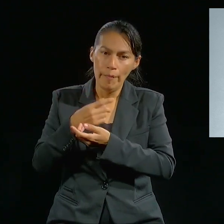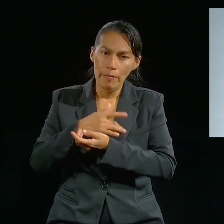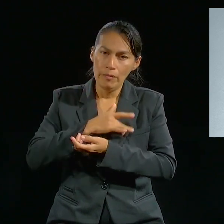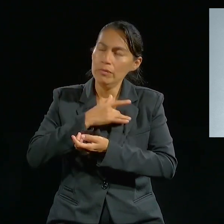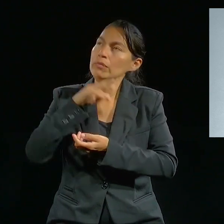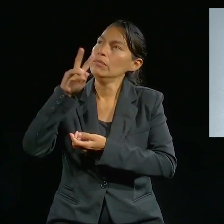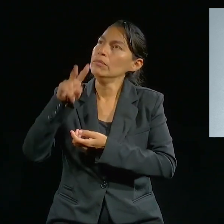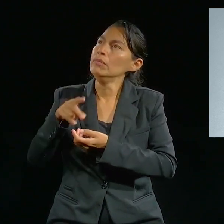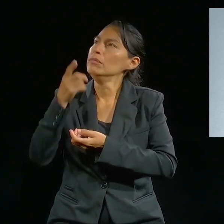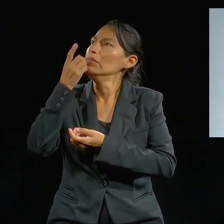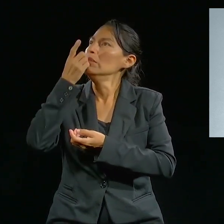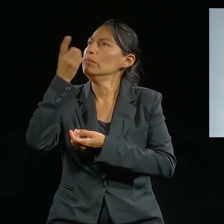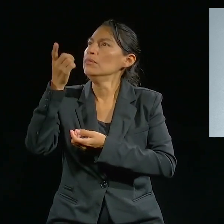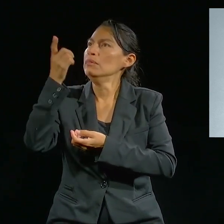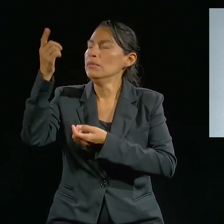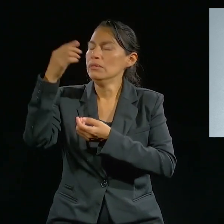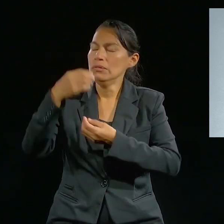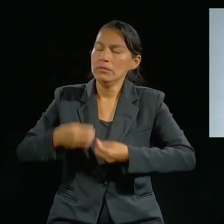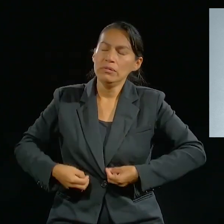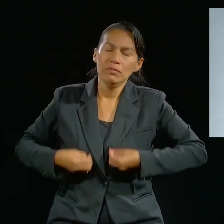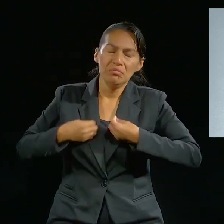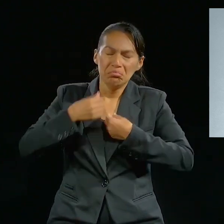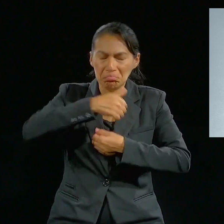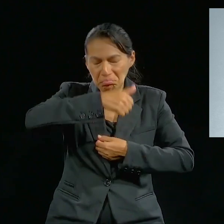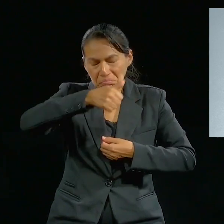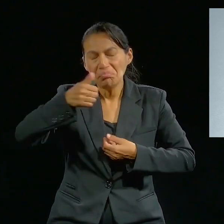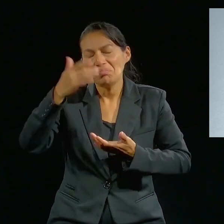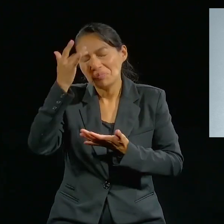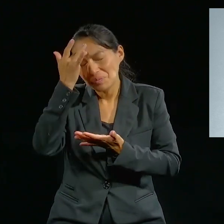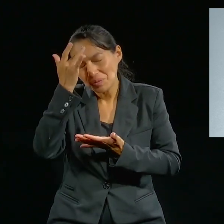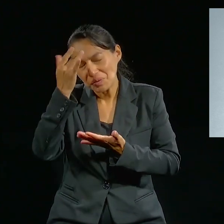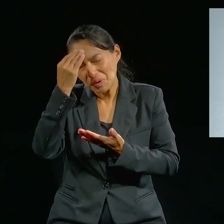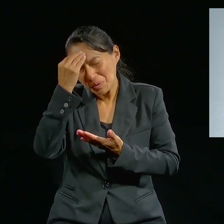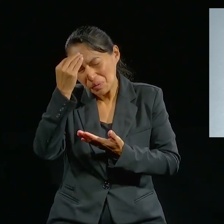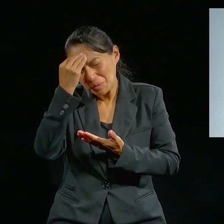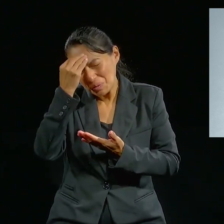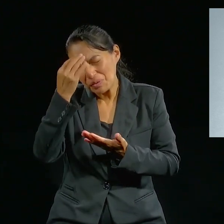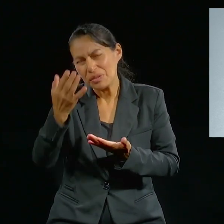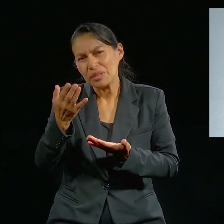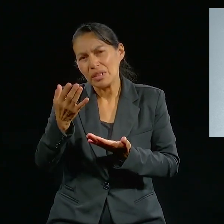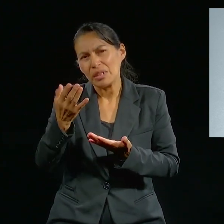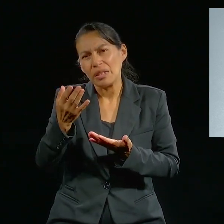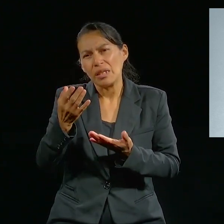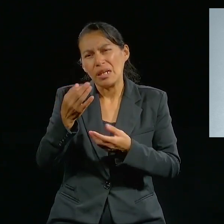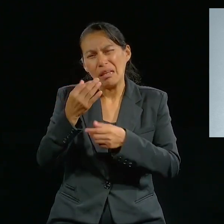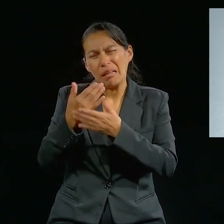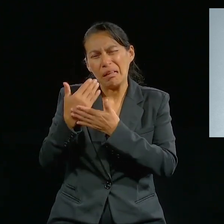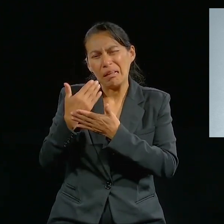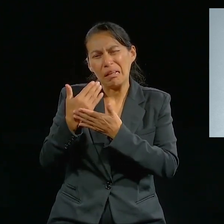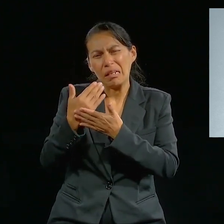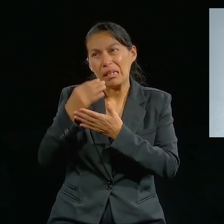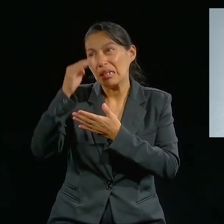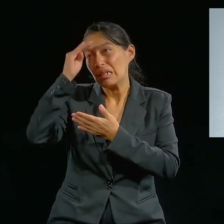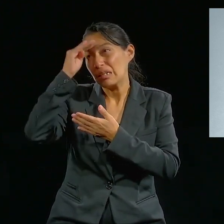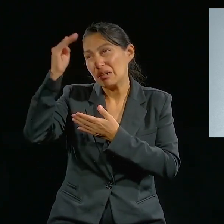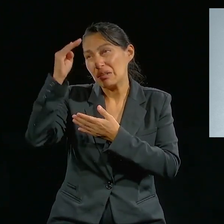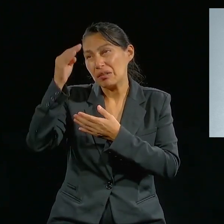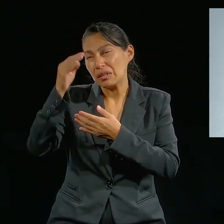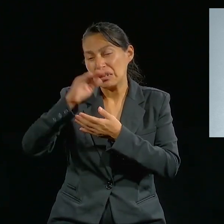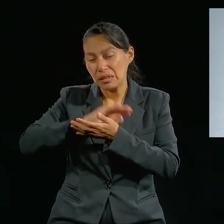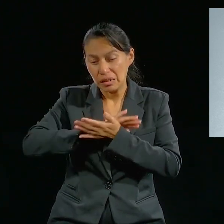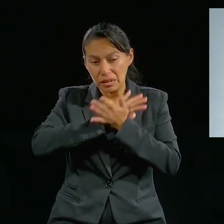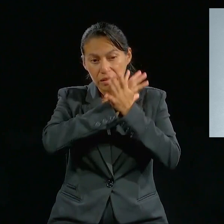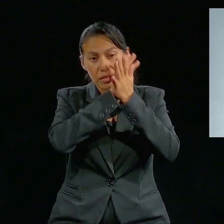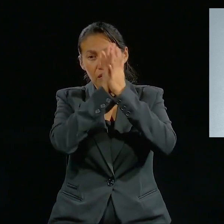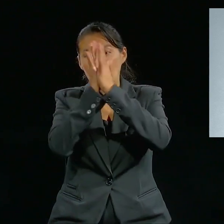vida y me gusta ahora que estudiábamos el programa de Señor Transformame el capítulo